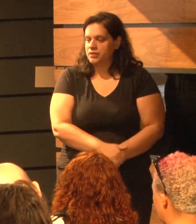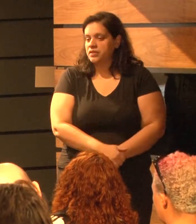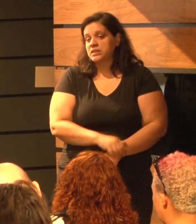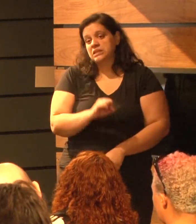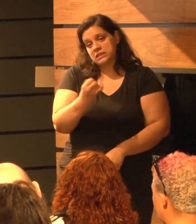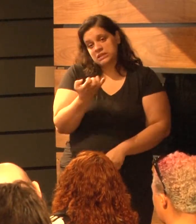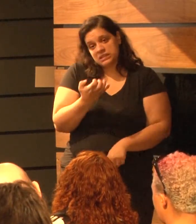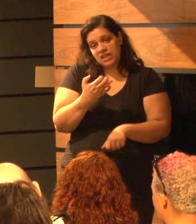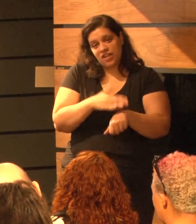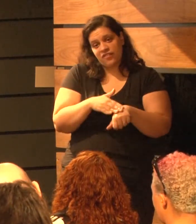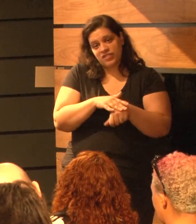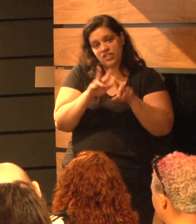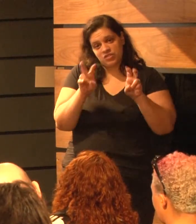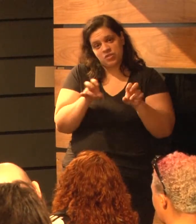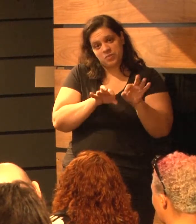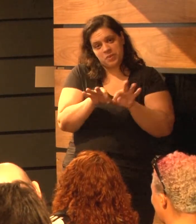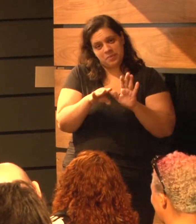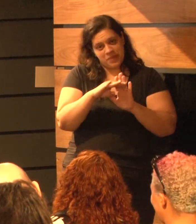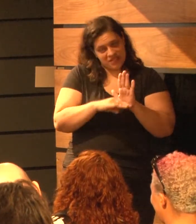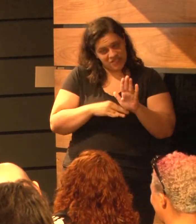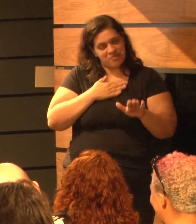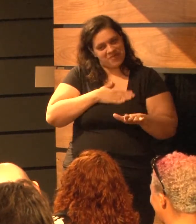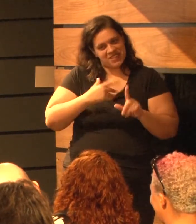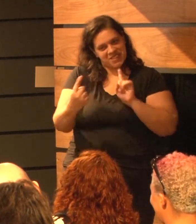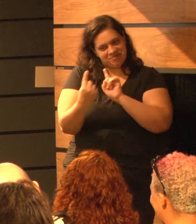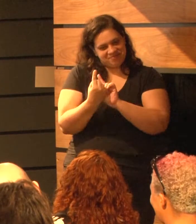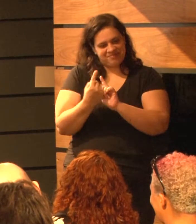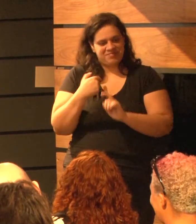Quem quiser falar de planejamento vai ser um prazer.